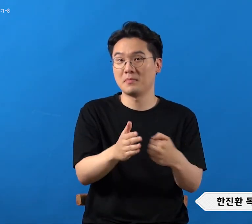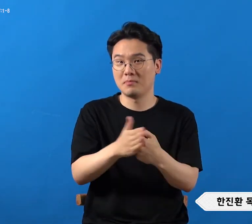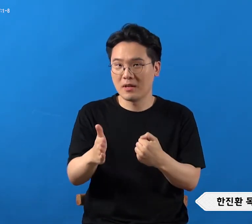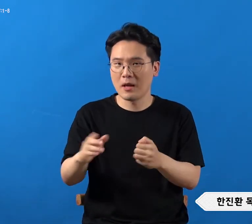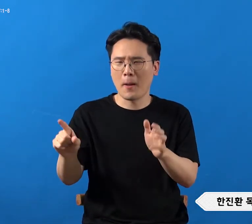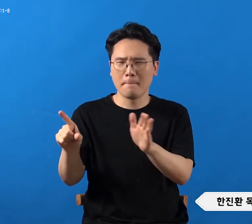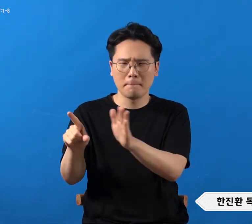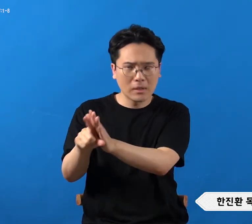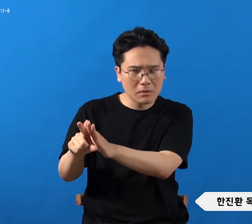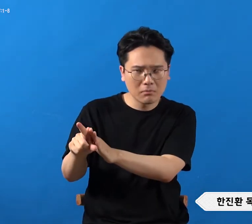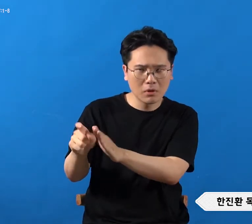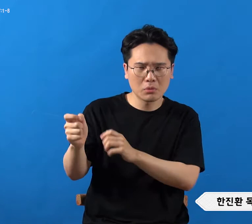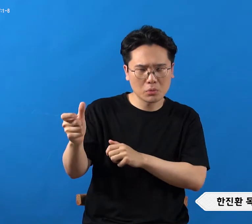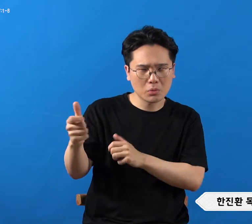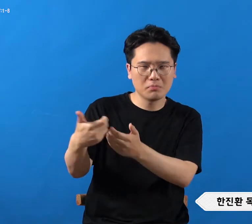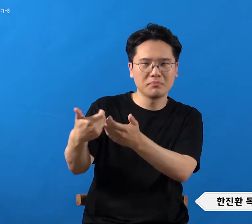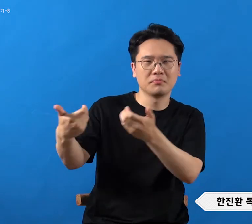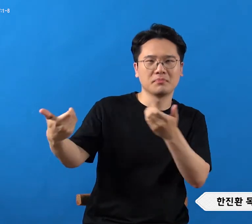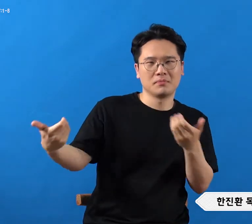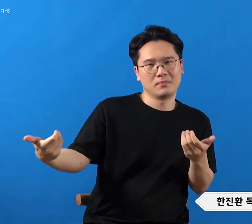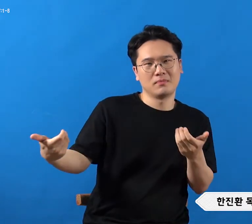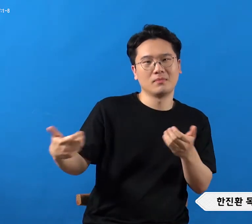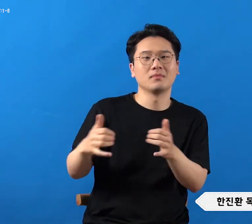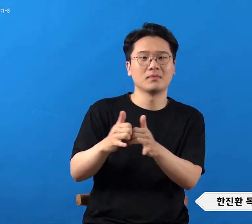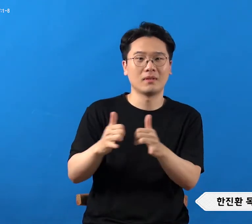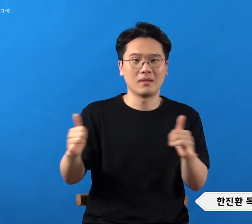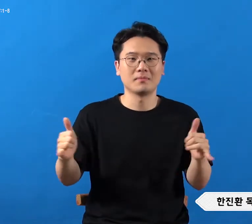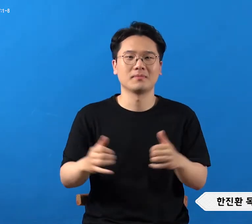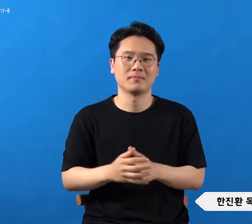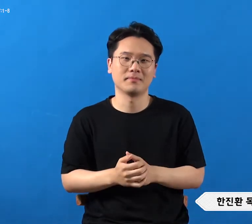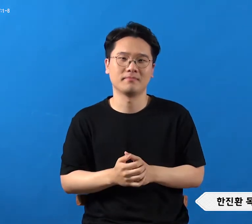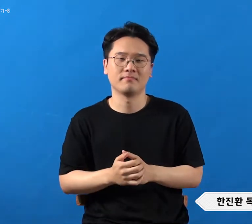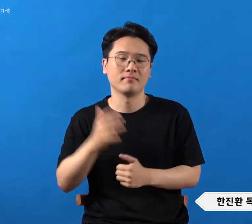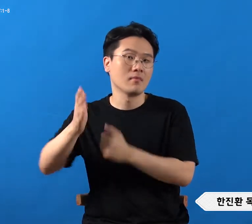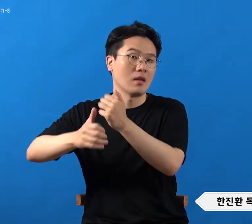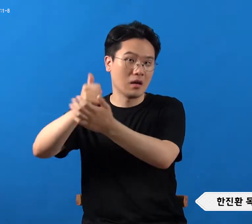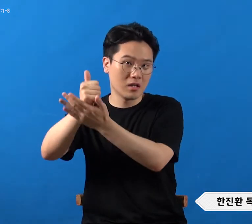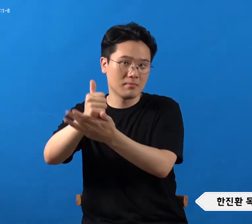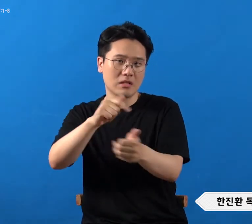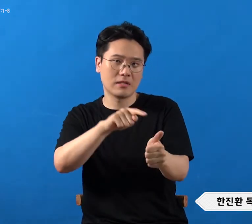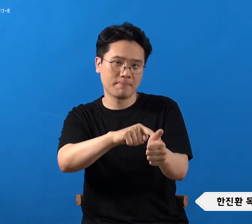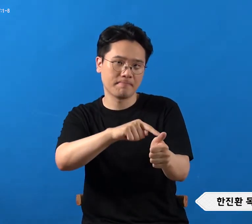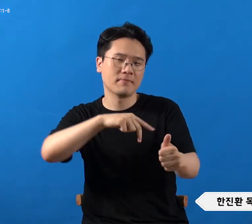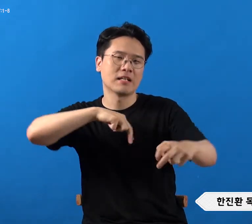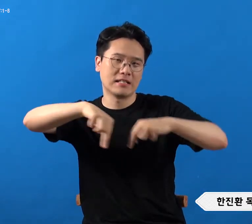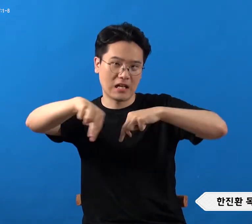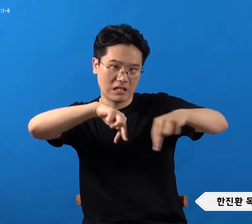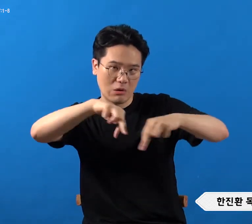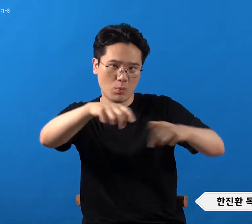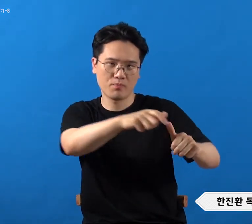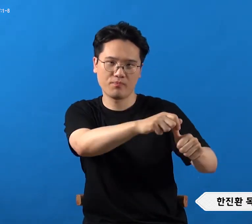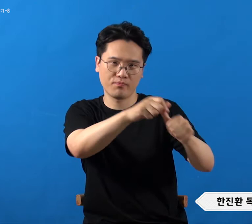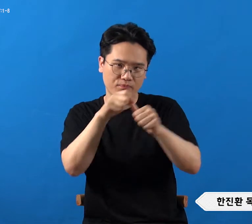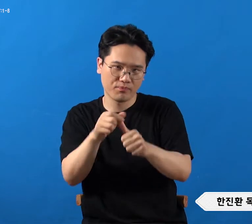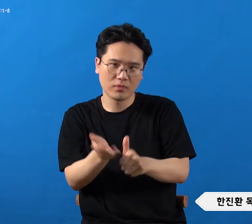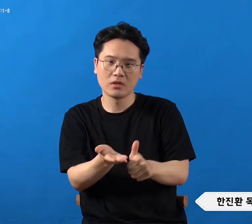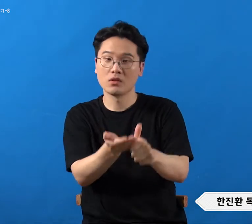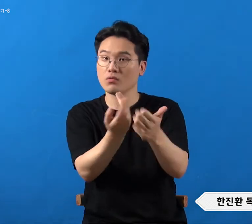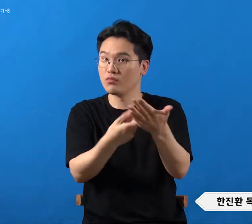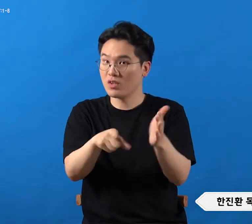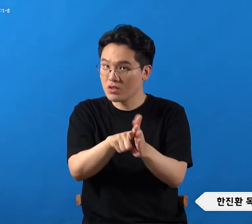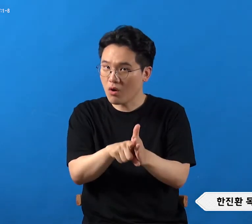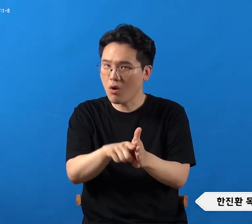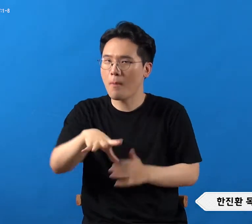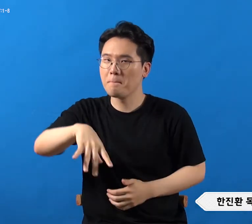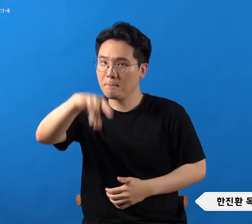먼 사람이었습니다. 하나님이 그를 사사로 만드시기 위해서 그에게 먼저